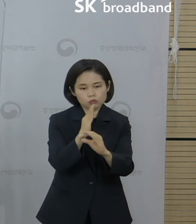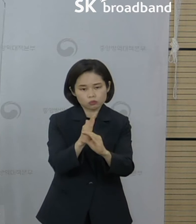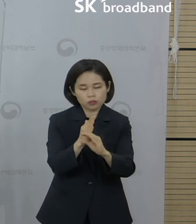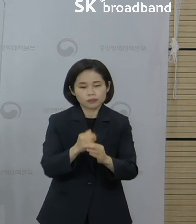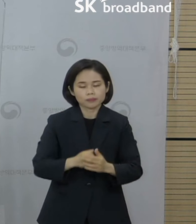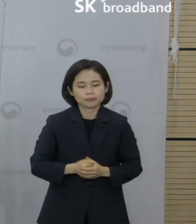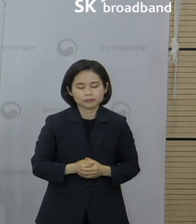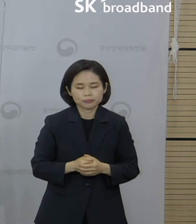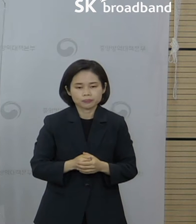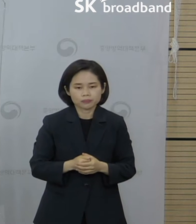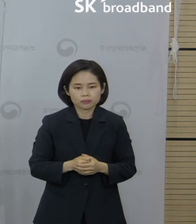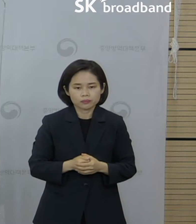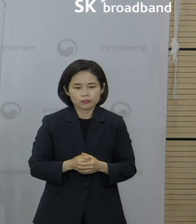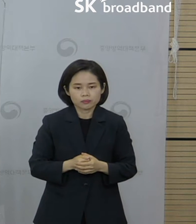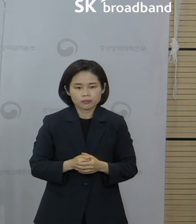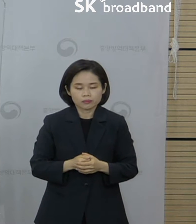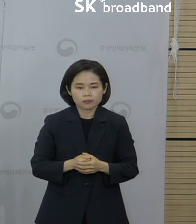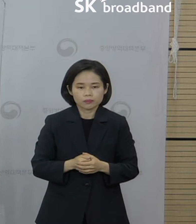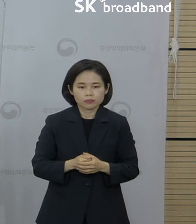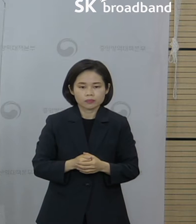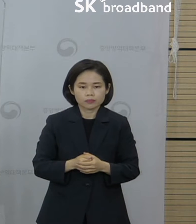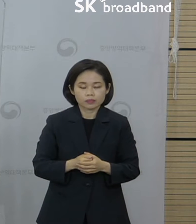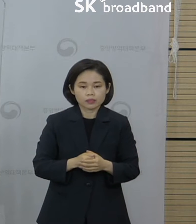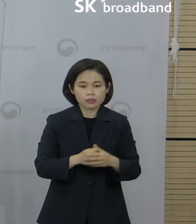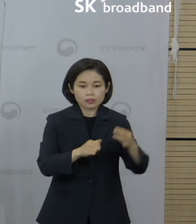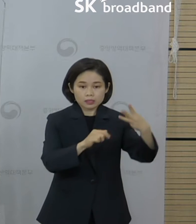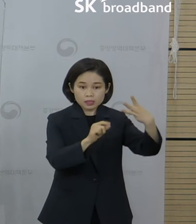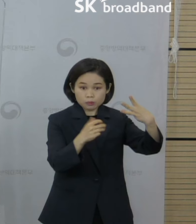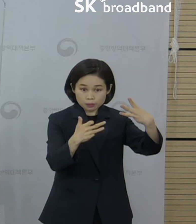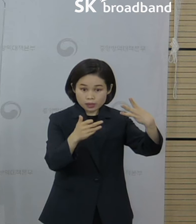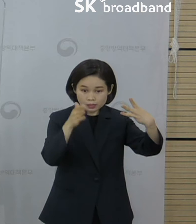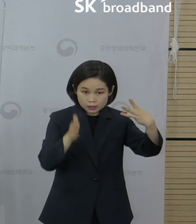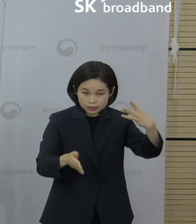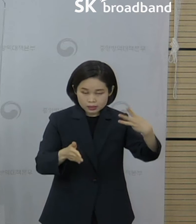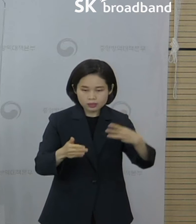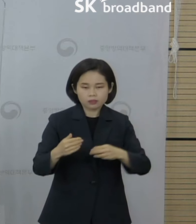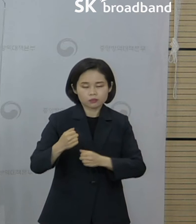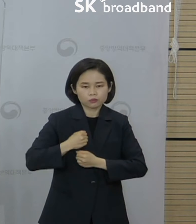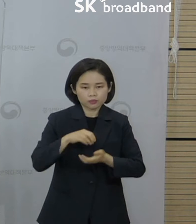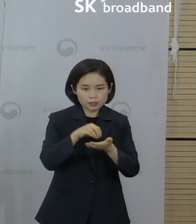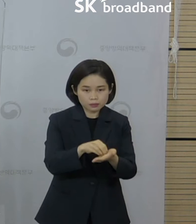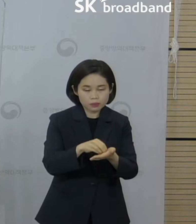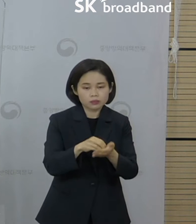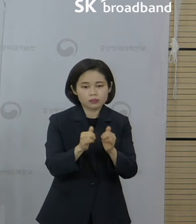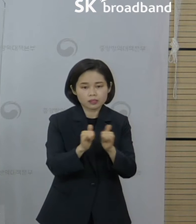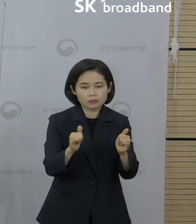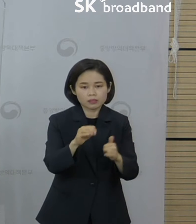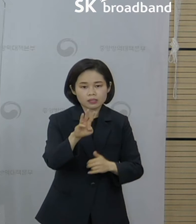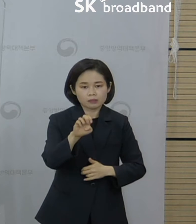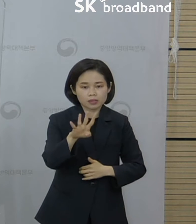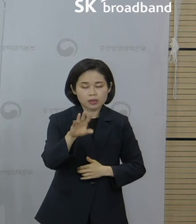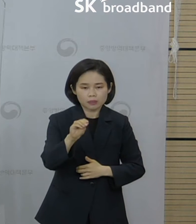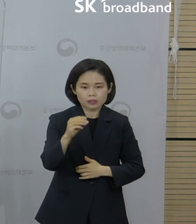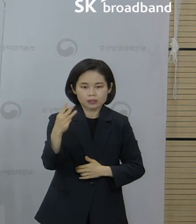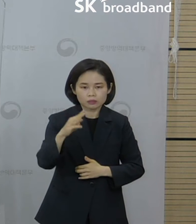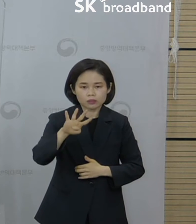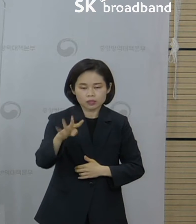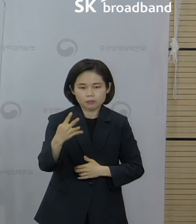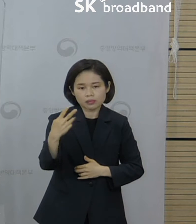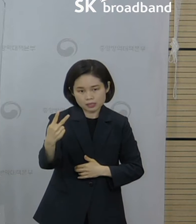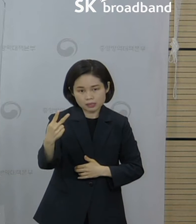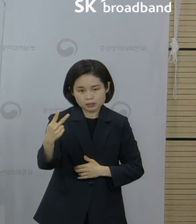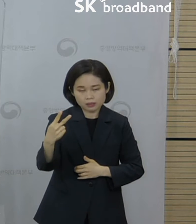있습니다. 누적해서 3월 18일까지 입영 장병은 총 34만